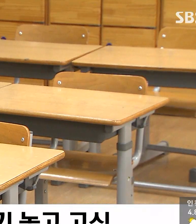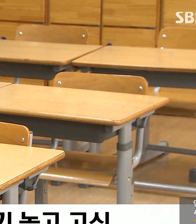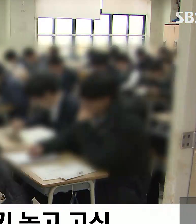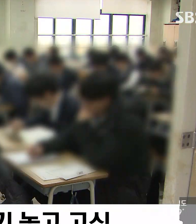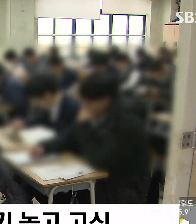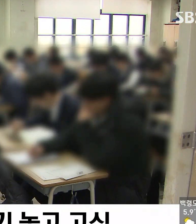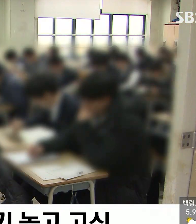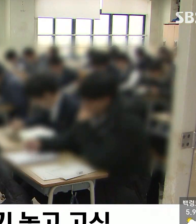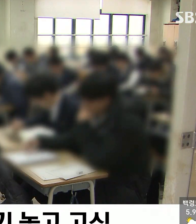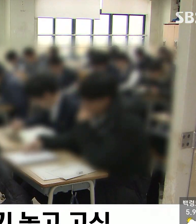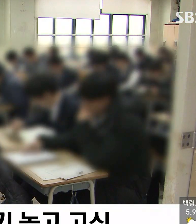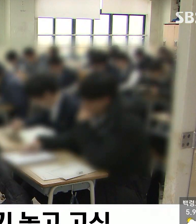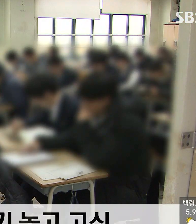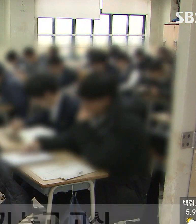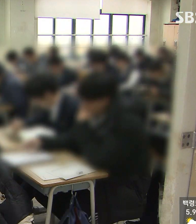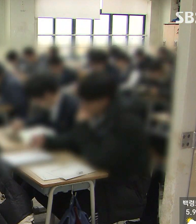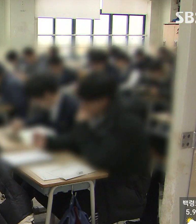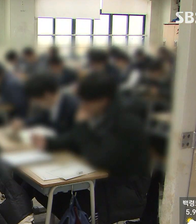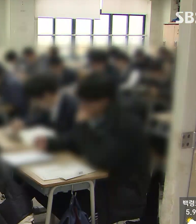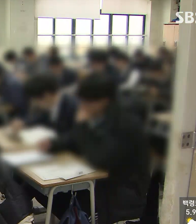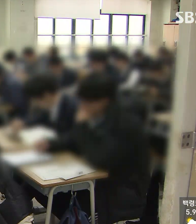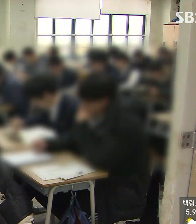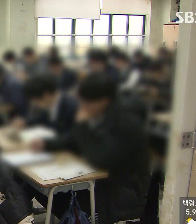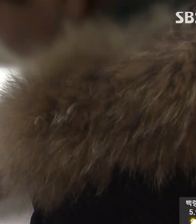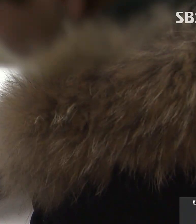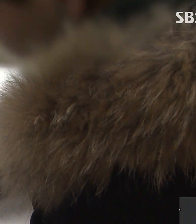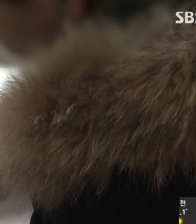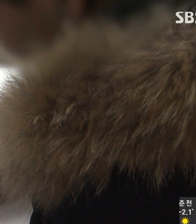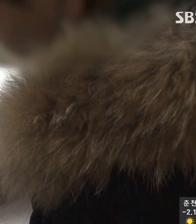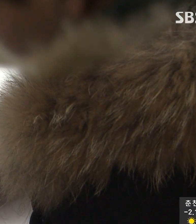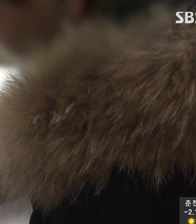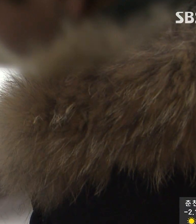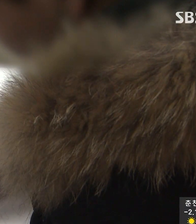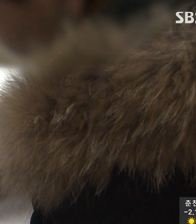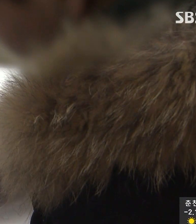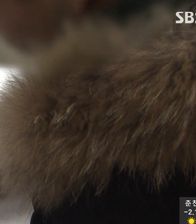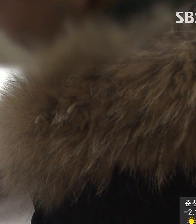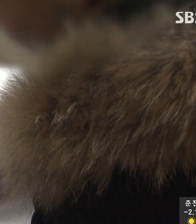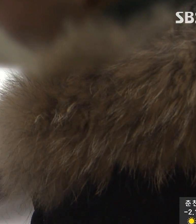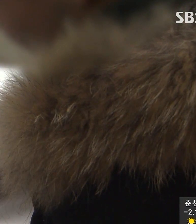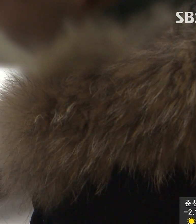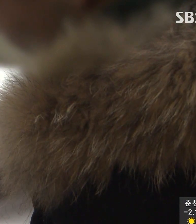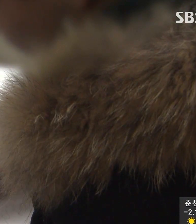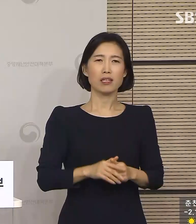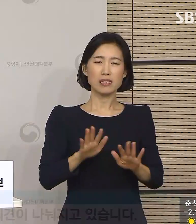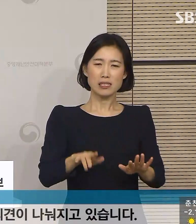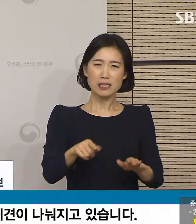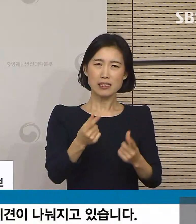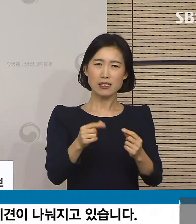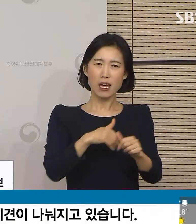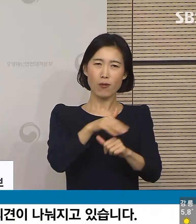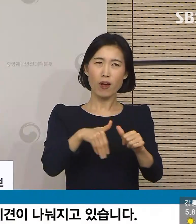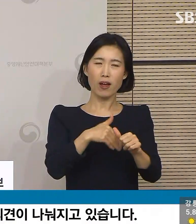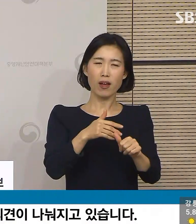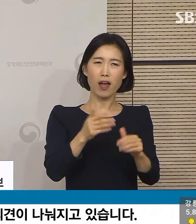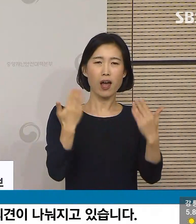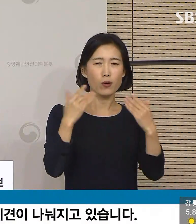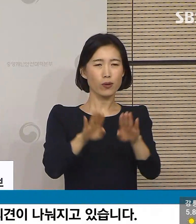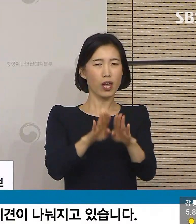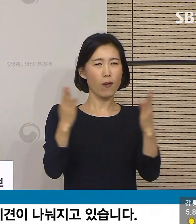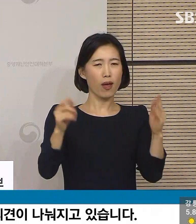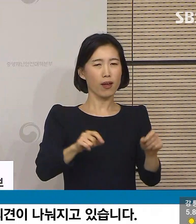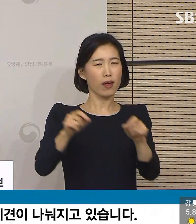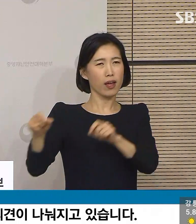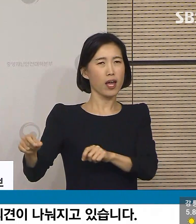개학을 추가로 연기하면 1학기 수업 결손이 크고 수능도 연기될 가능성이 있습니다. 이제 개학의 연기가